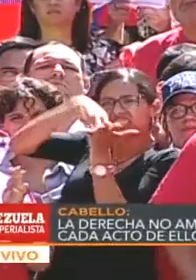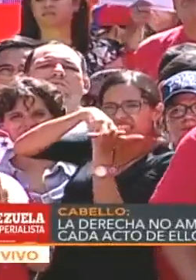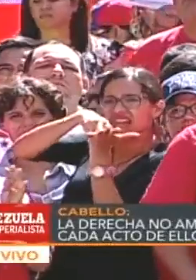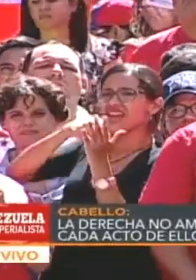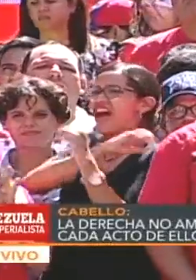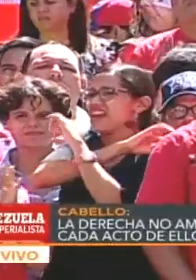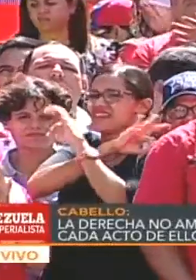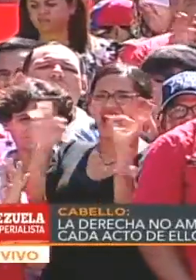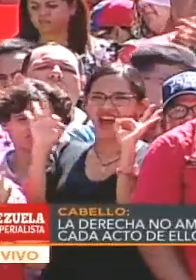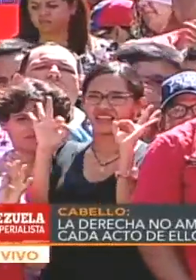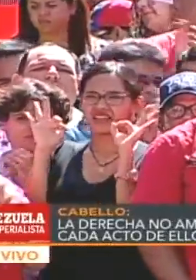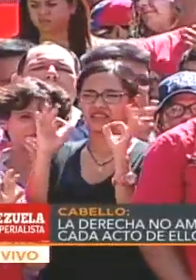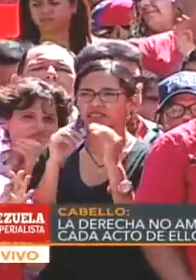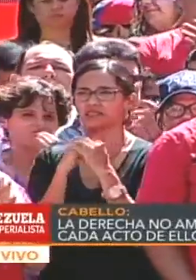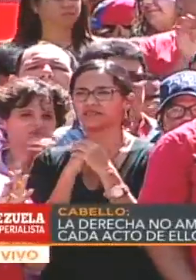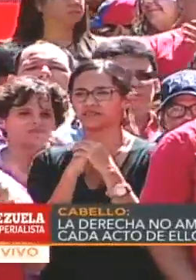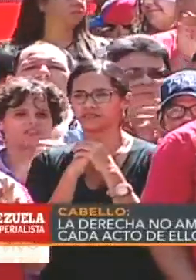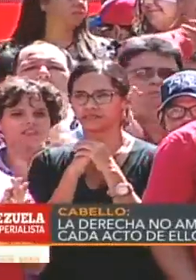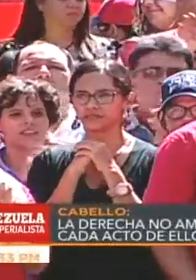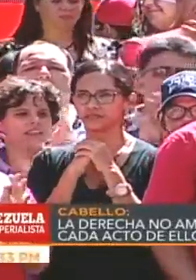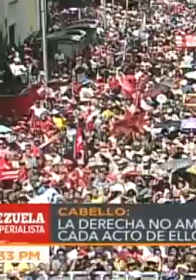arrodillados ante nadie.